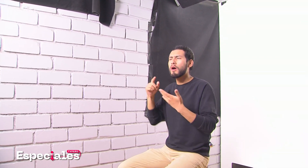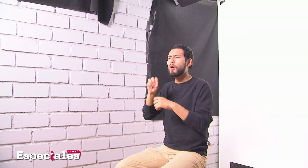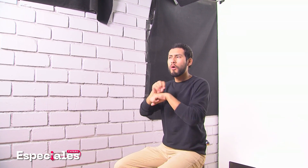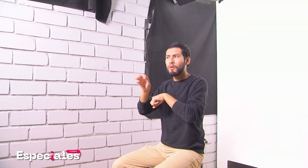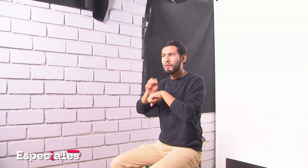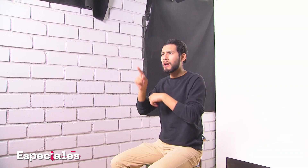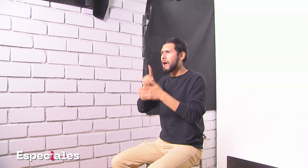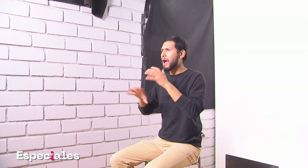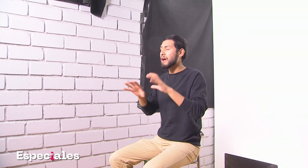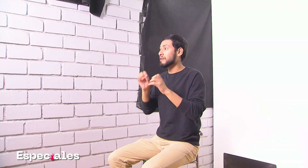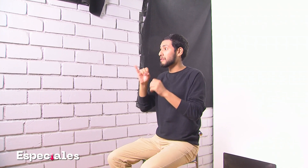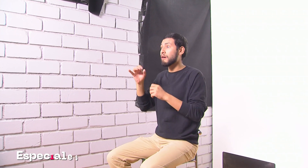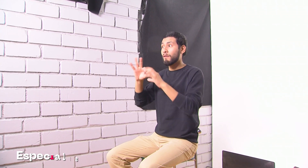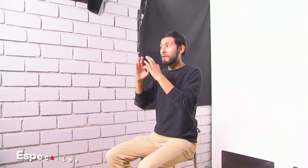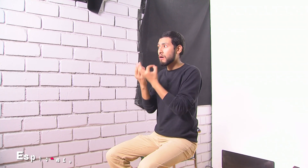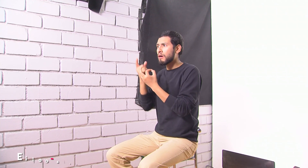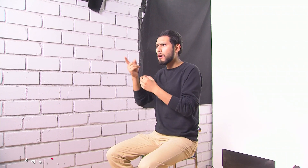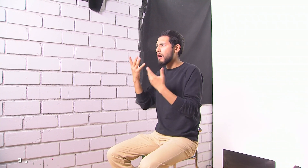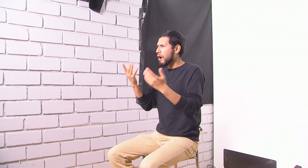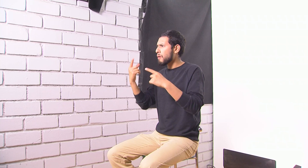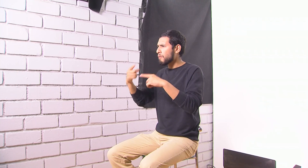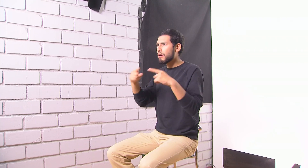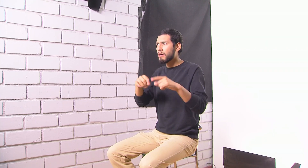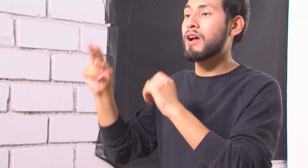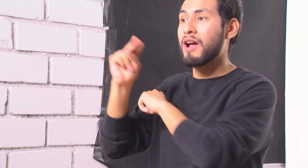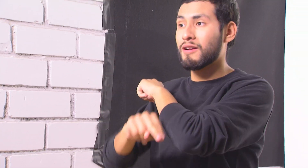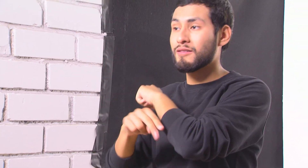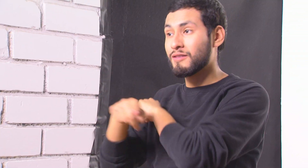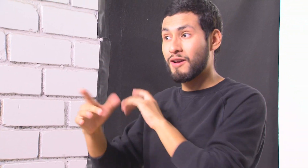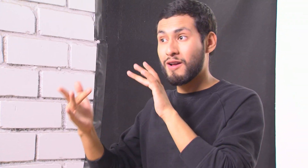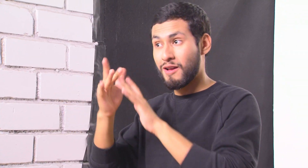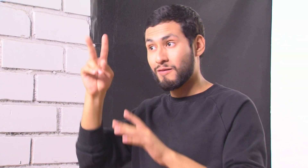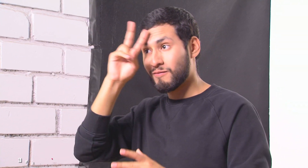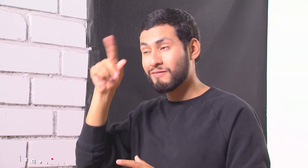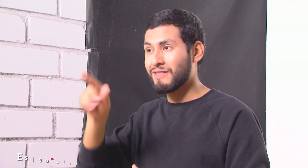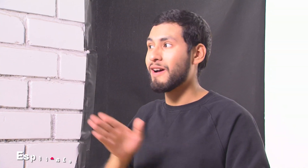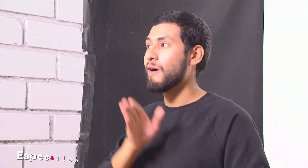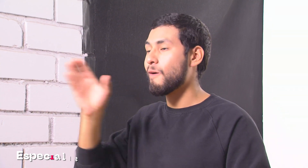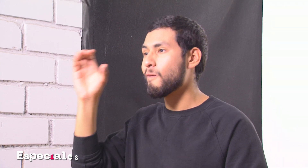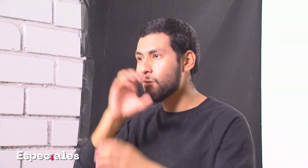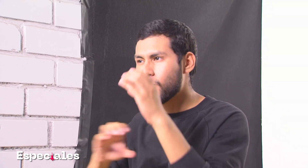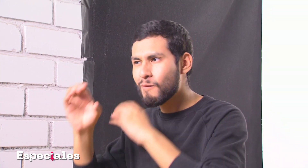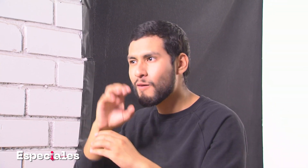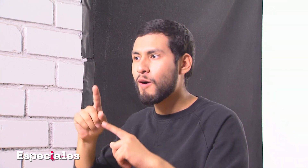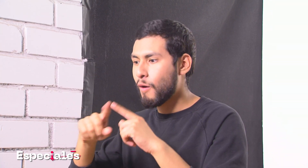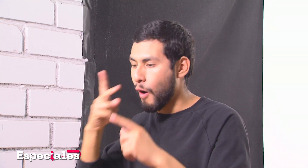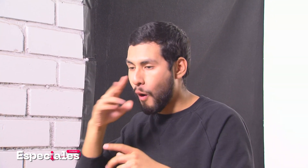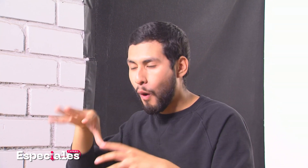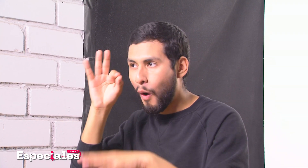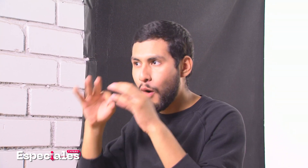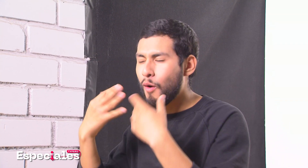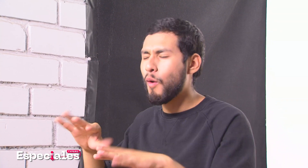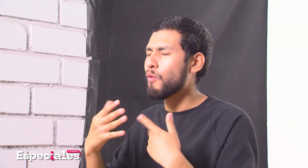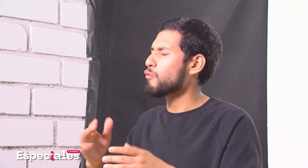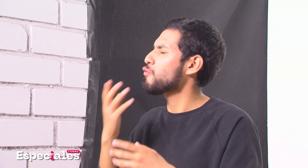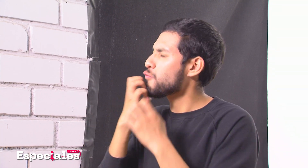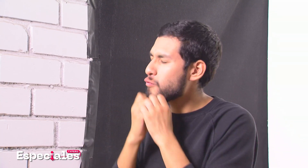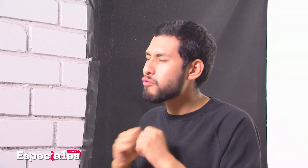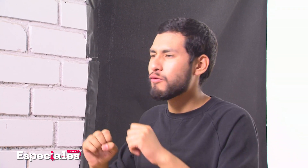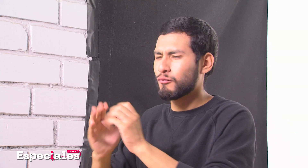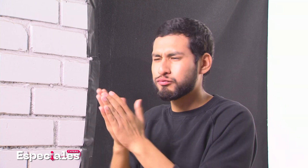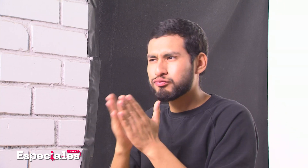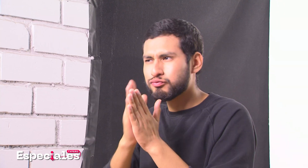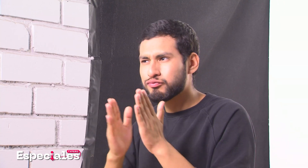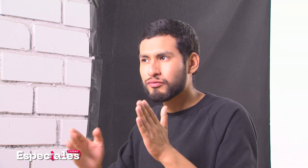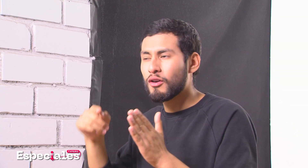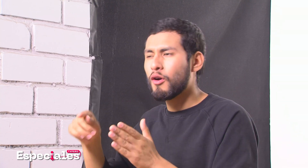que no haya ningún elemento distractor durante la realización de la interpretación en televisión. Aquí los intérpretes casi